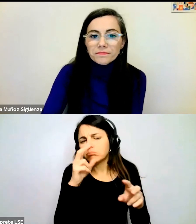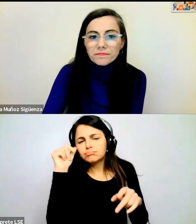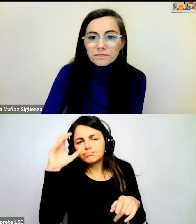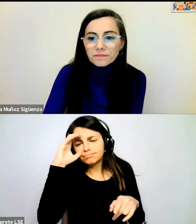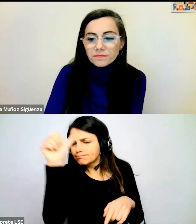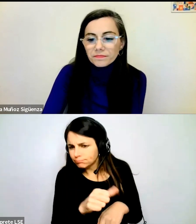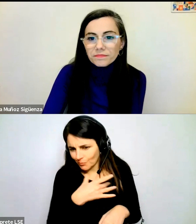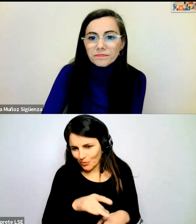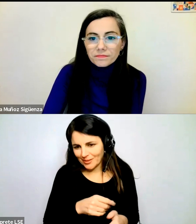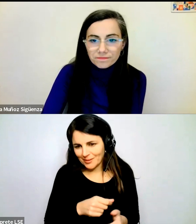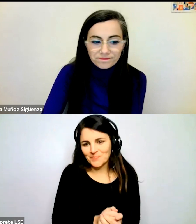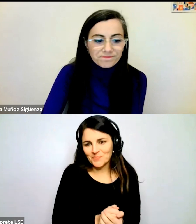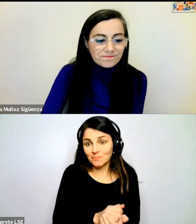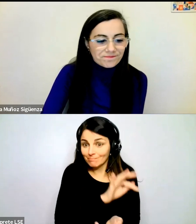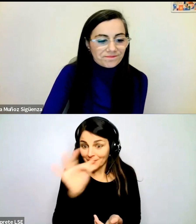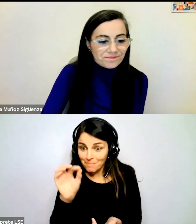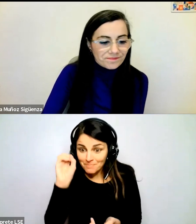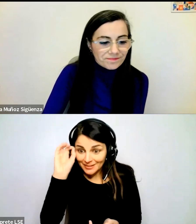Adelante, más.